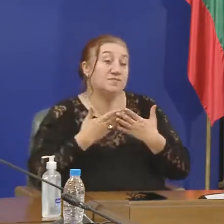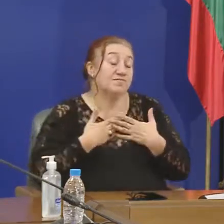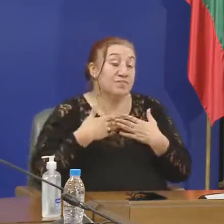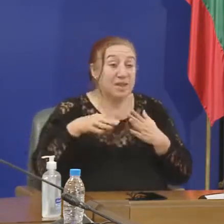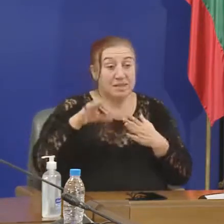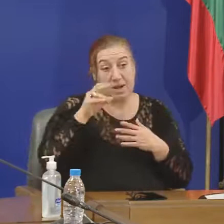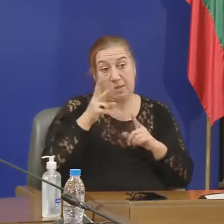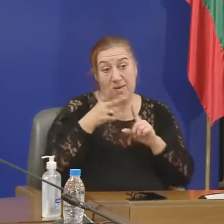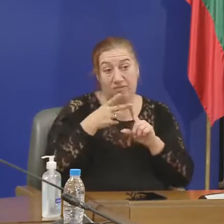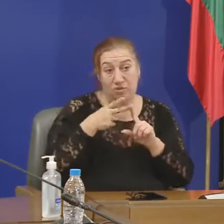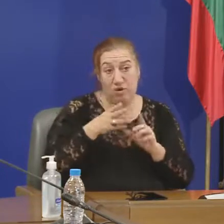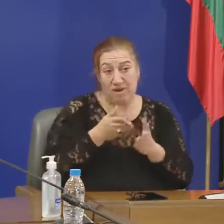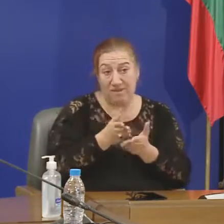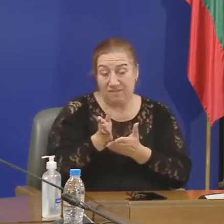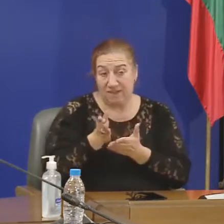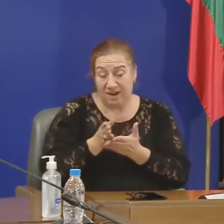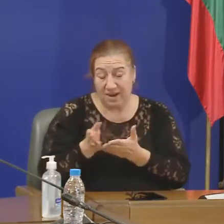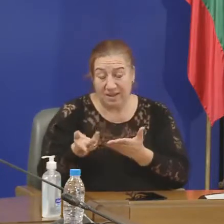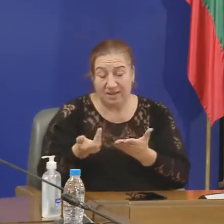ниво паралелка,